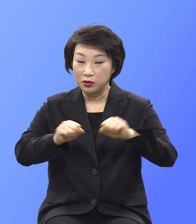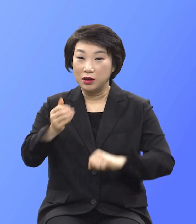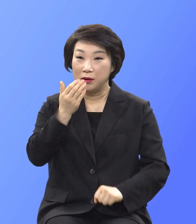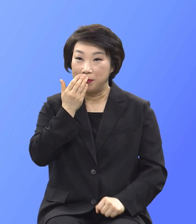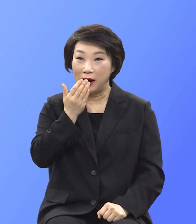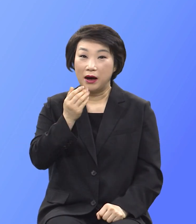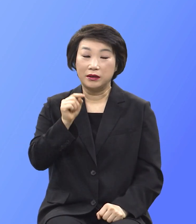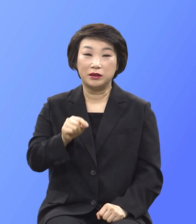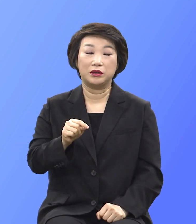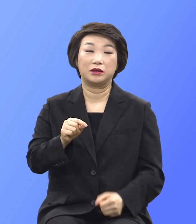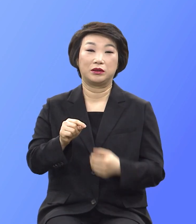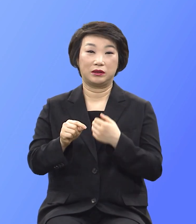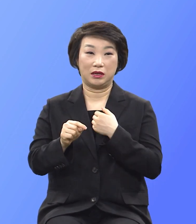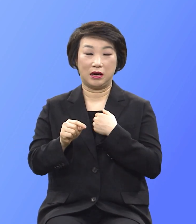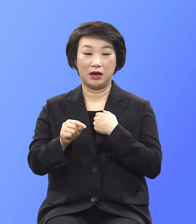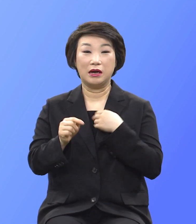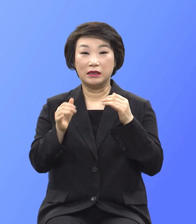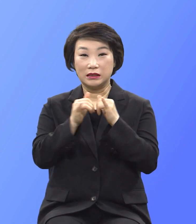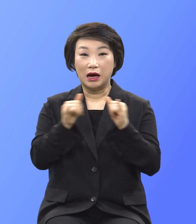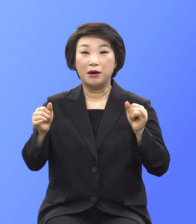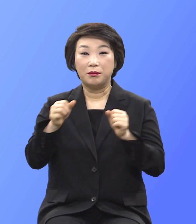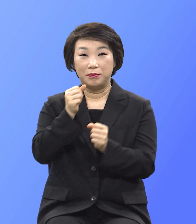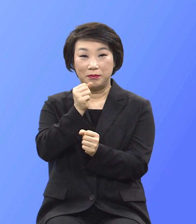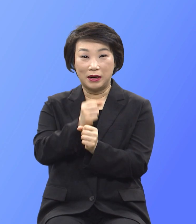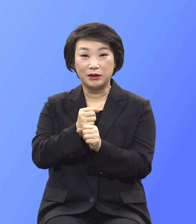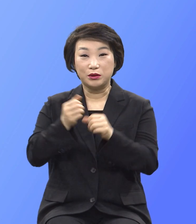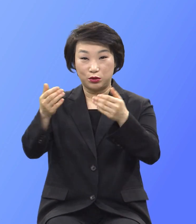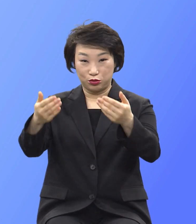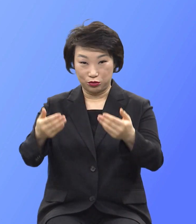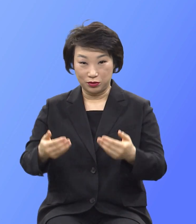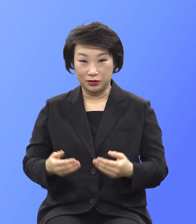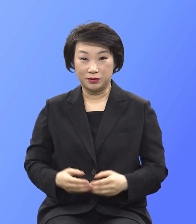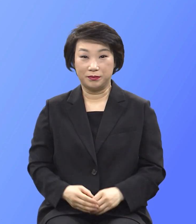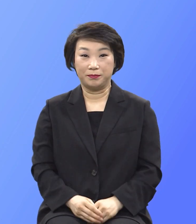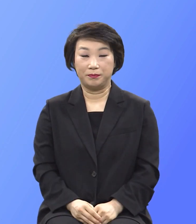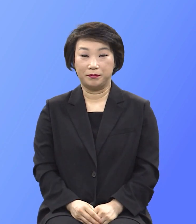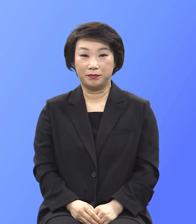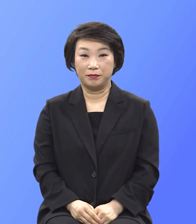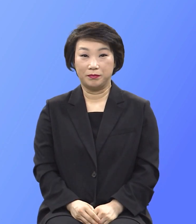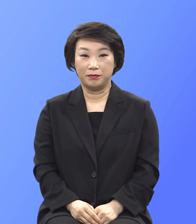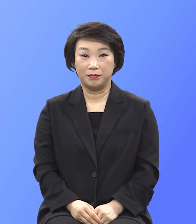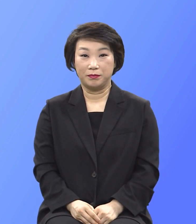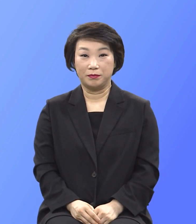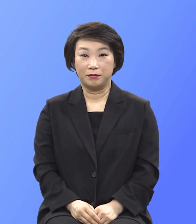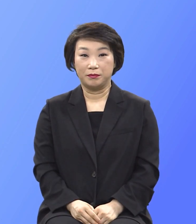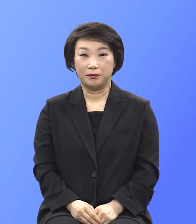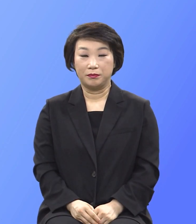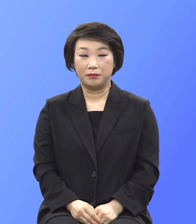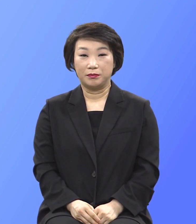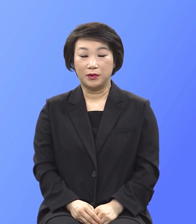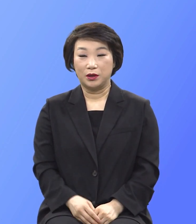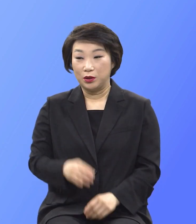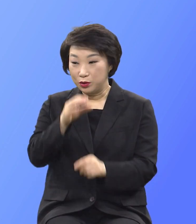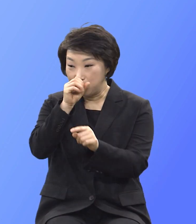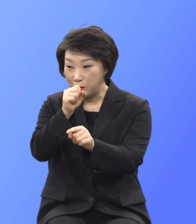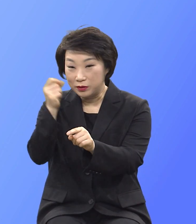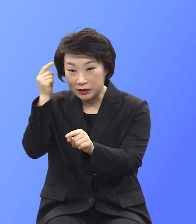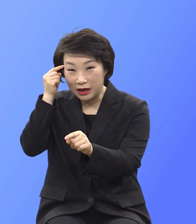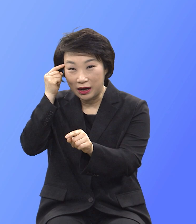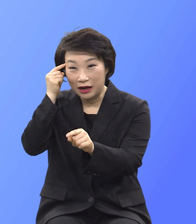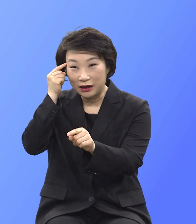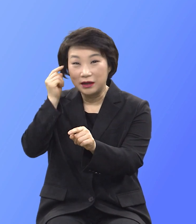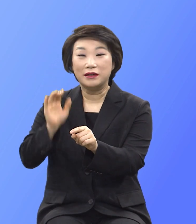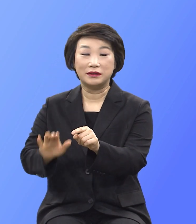수 있는 존재로 사람을 지으셨기에 좋은